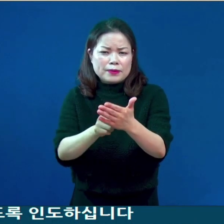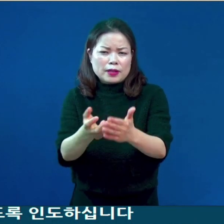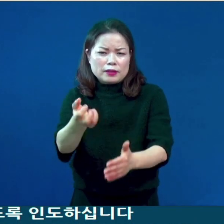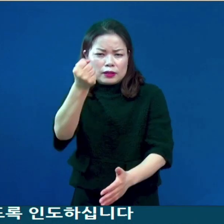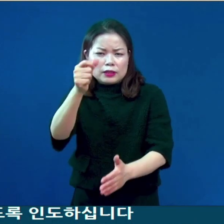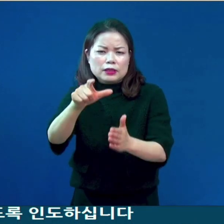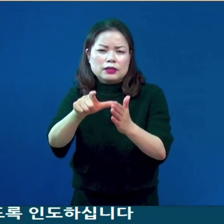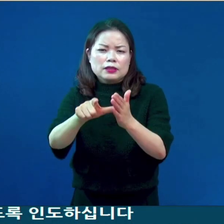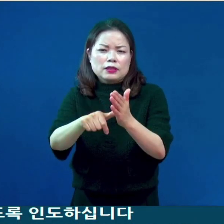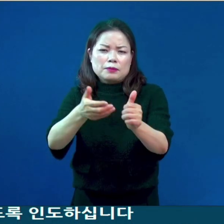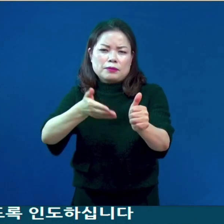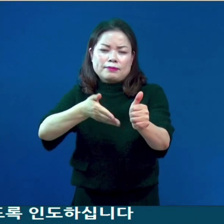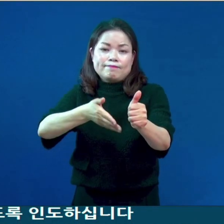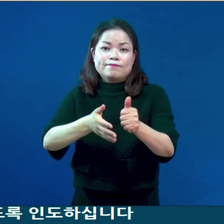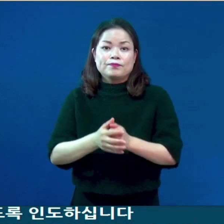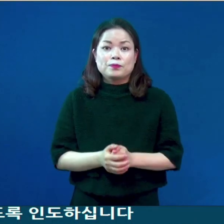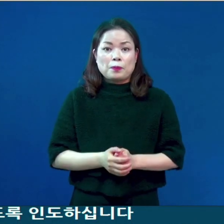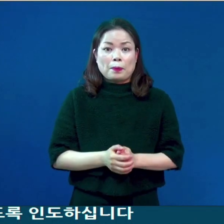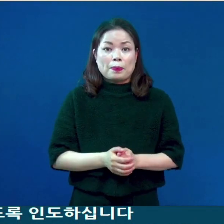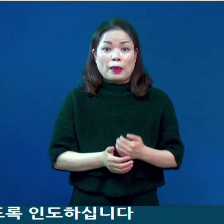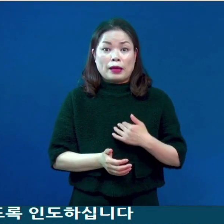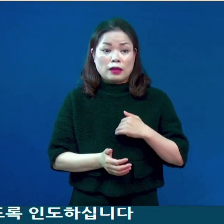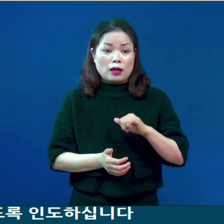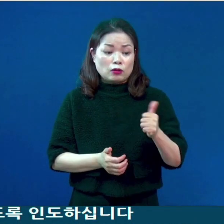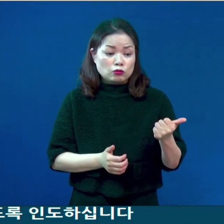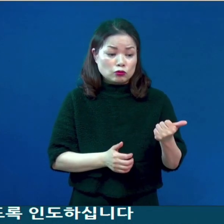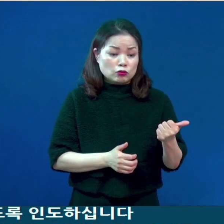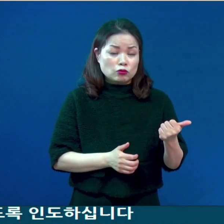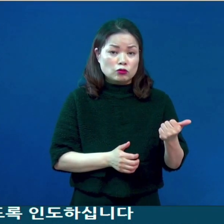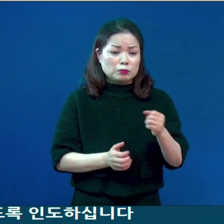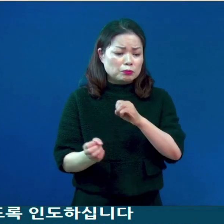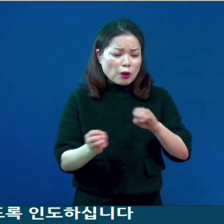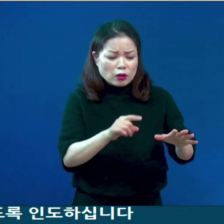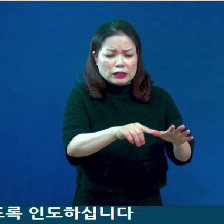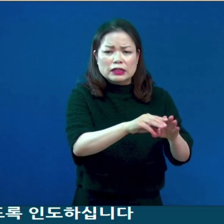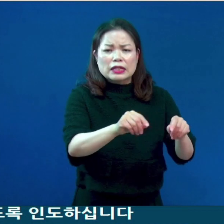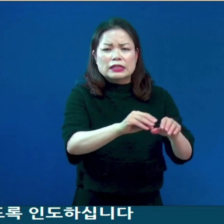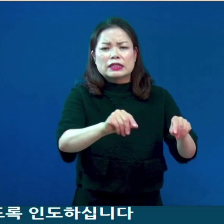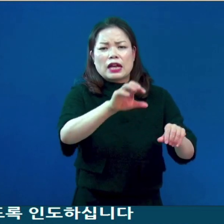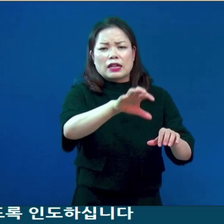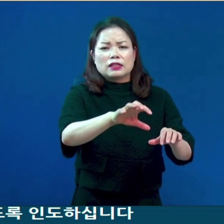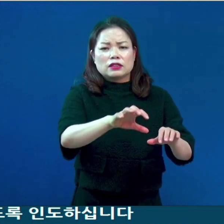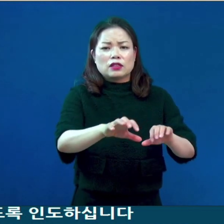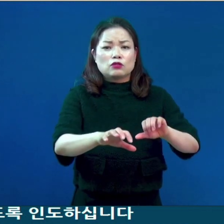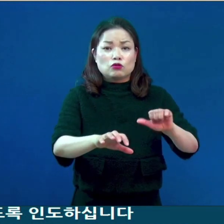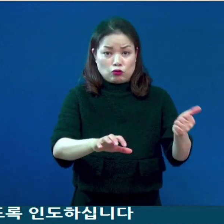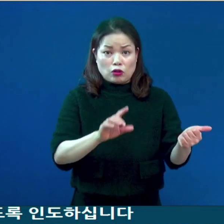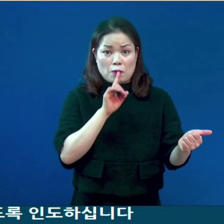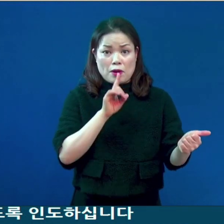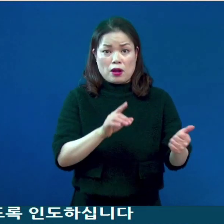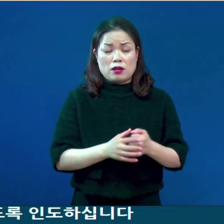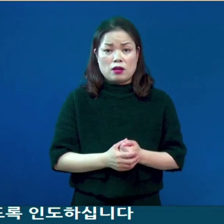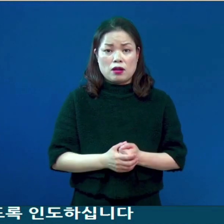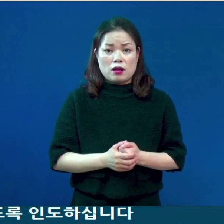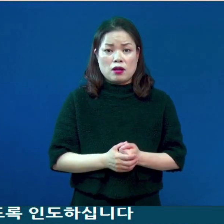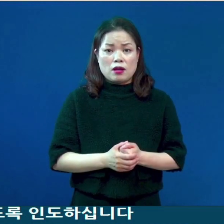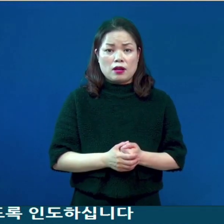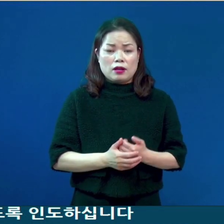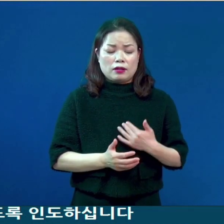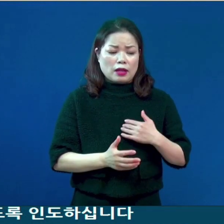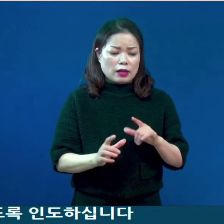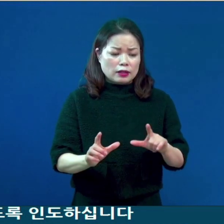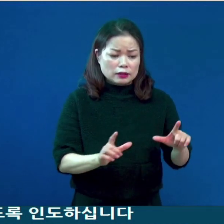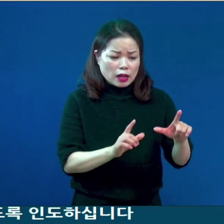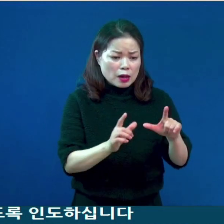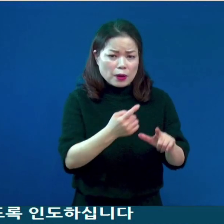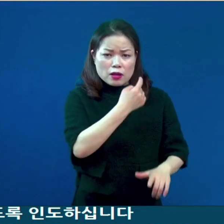이 시간 권합니다. 내가 죽을 장소가 이 땅 위에 떨어져 죽는다 했습니다. 나의 삶의